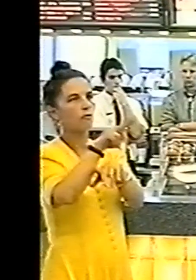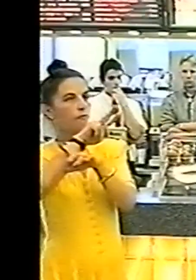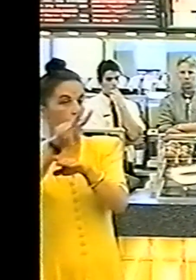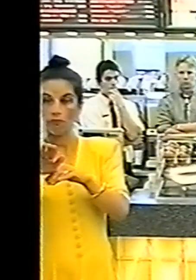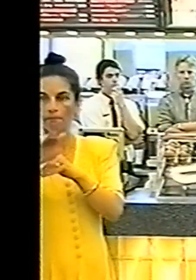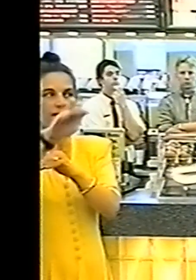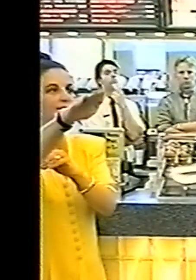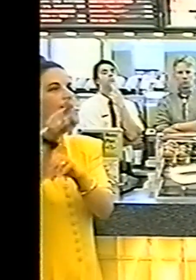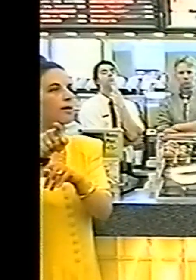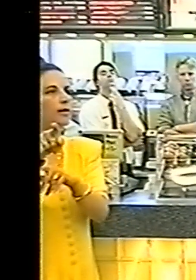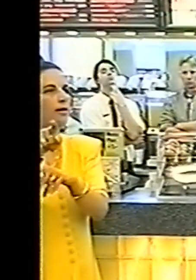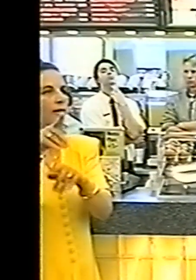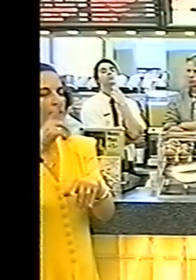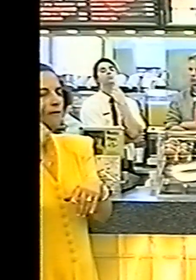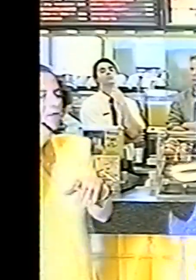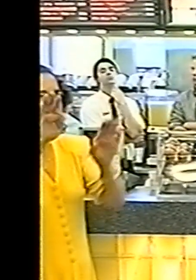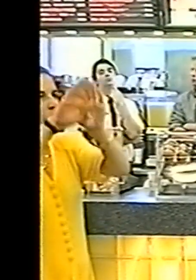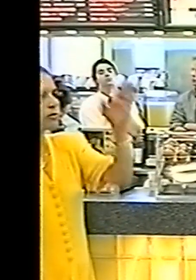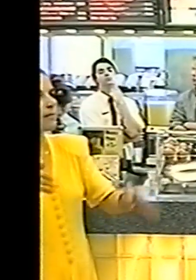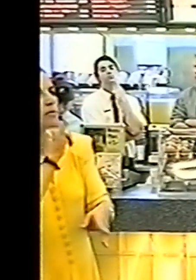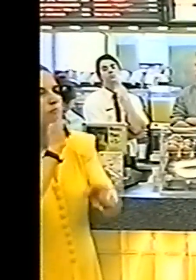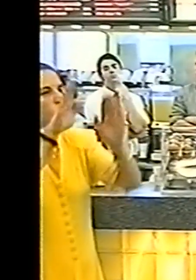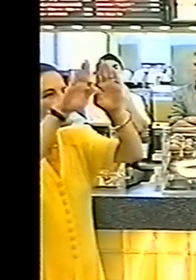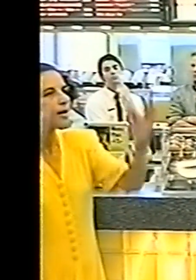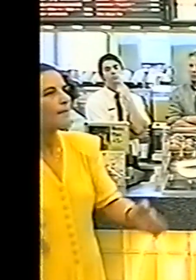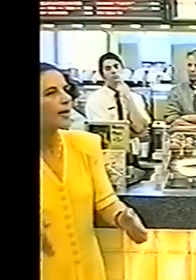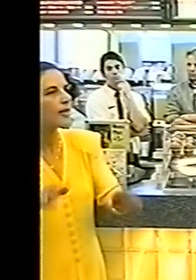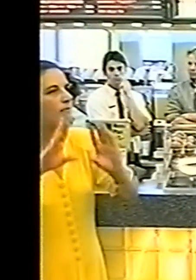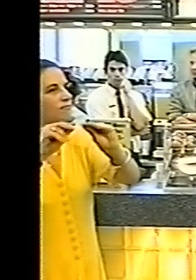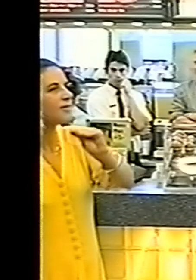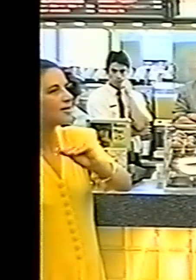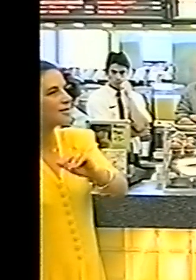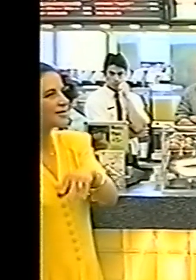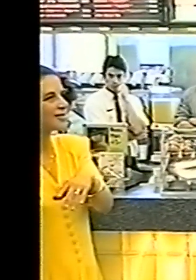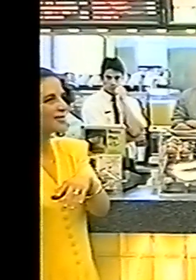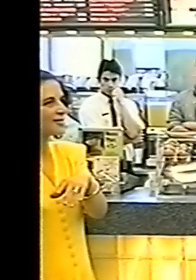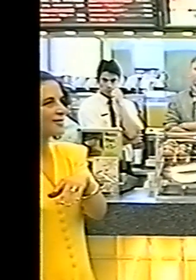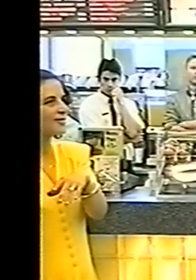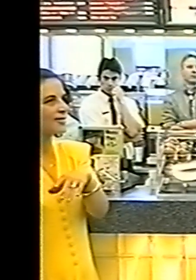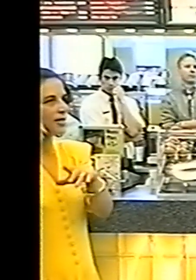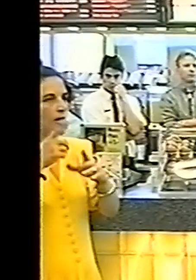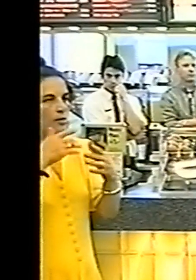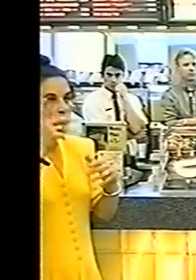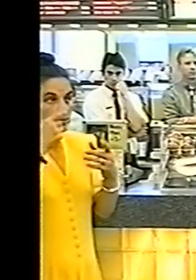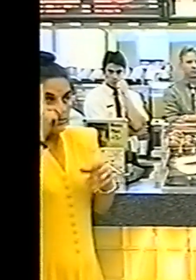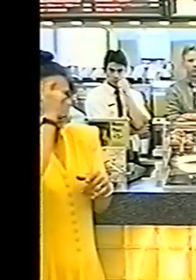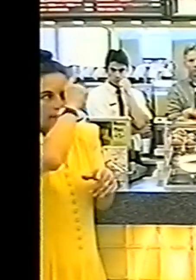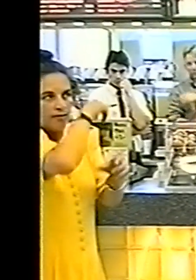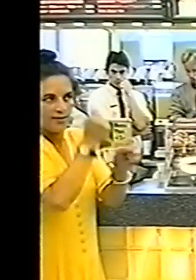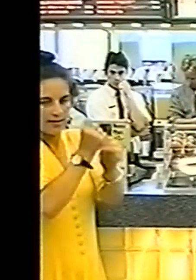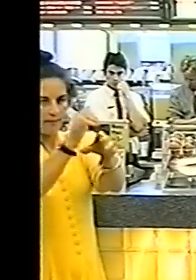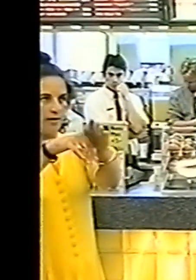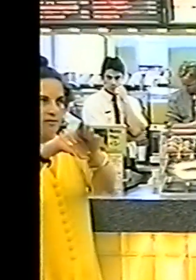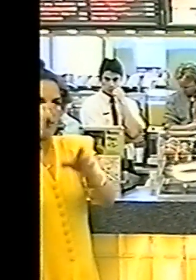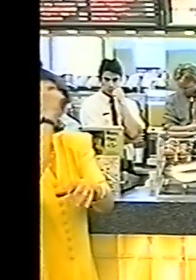et vous avez vu une cabane ici, sur la place, qui était assez précaire pour travailler, mais qui a toujours